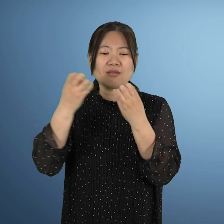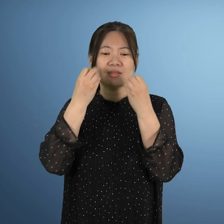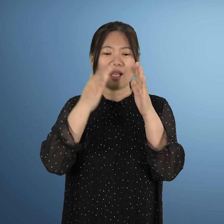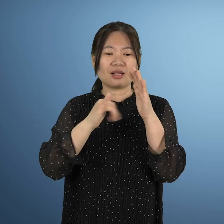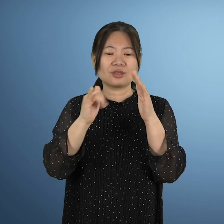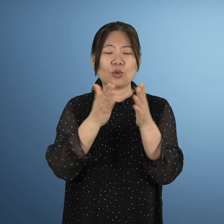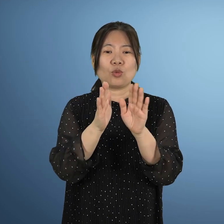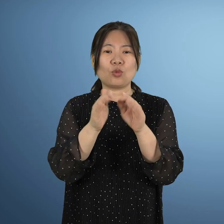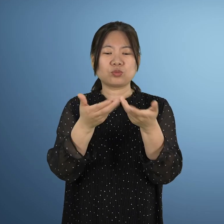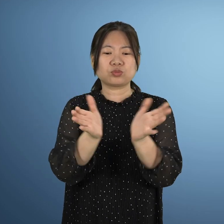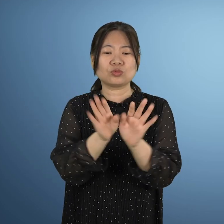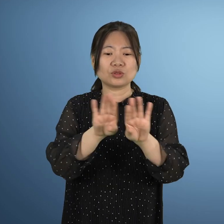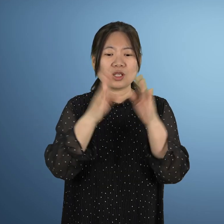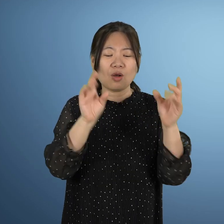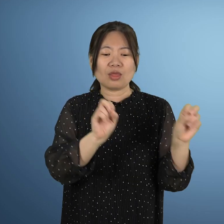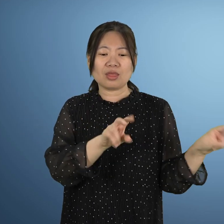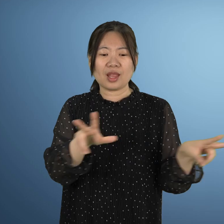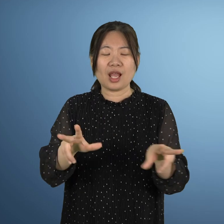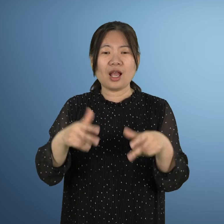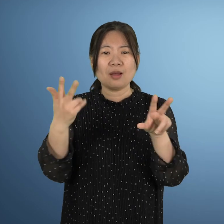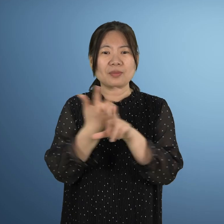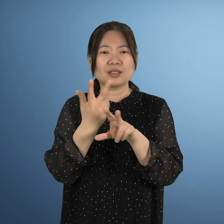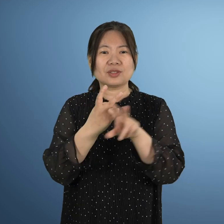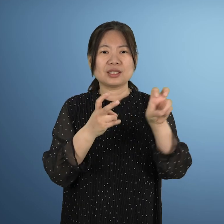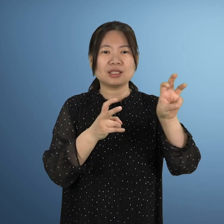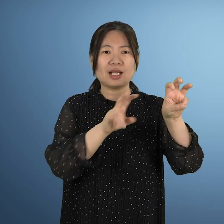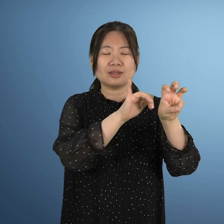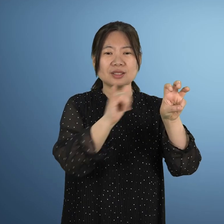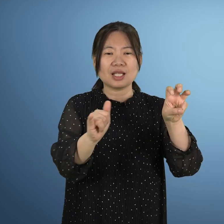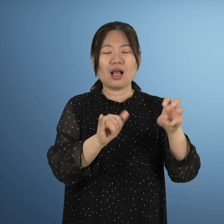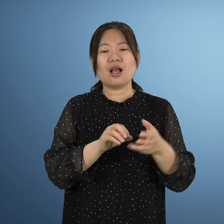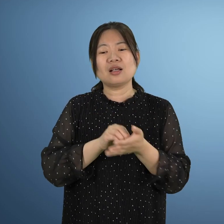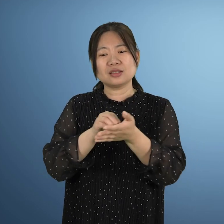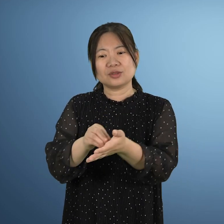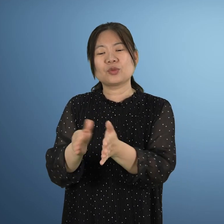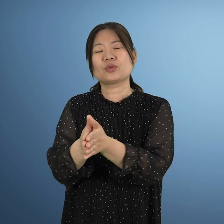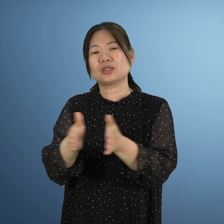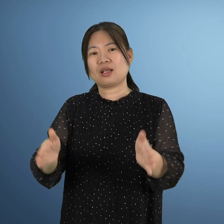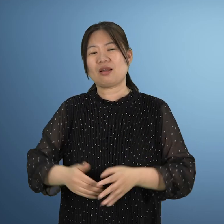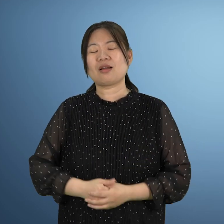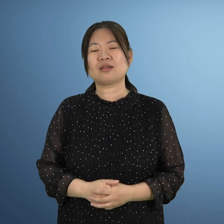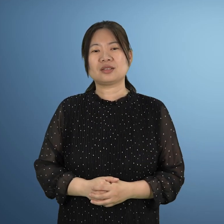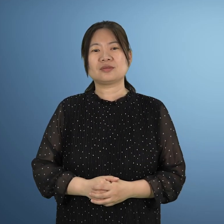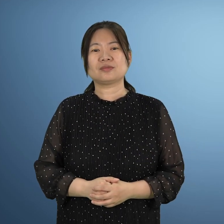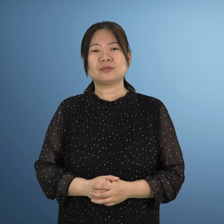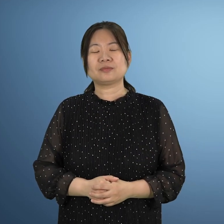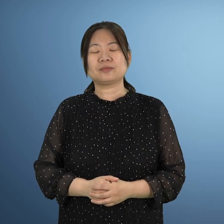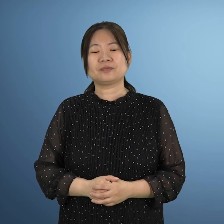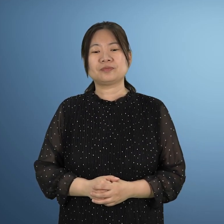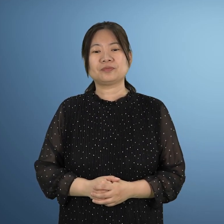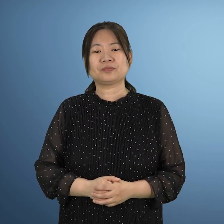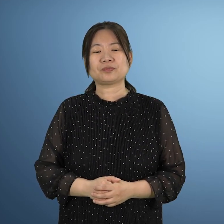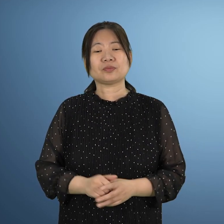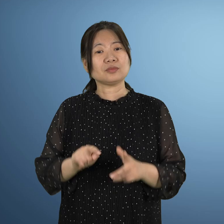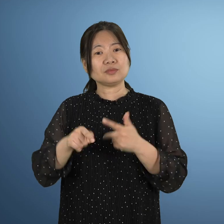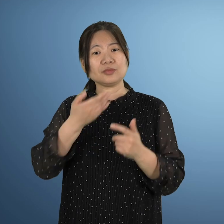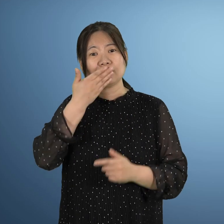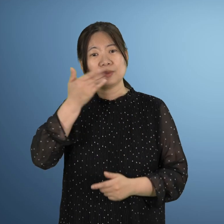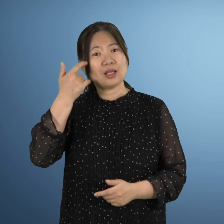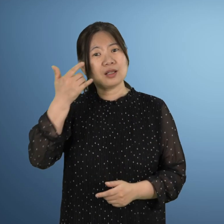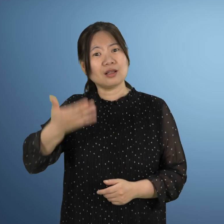새가족부가 열자마자 매주 20-30명씩 등록을 시작했습니다. 여러분 이해가